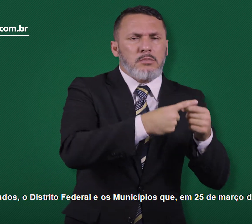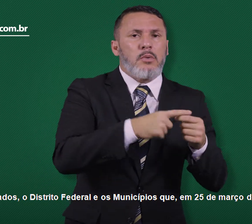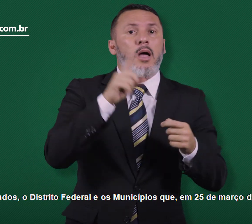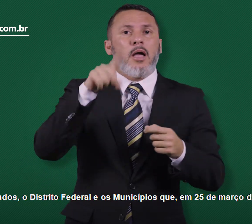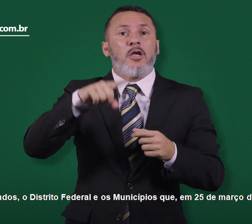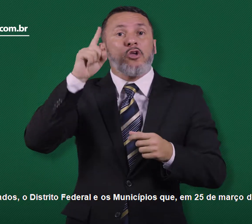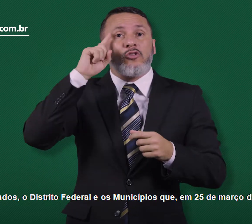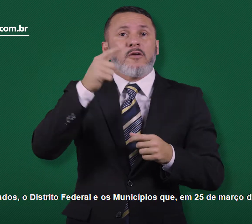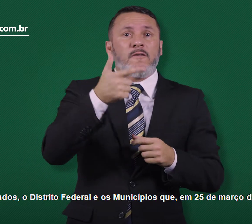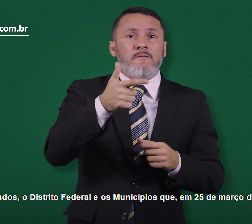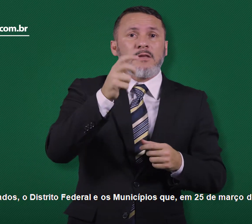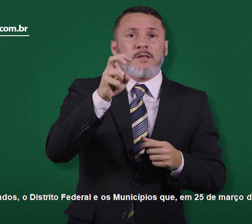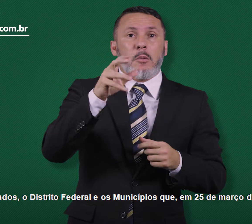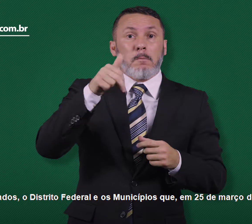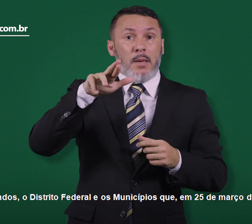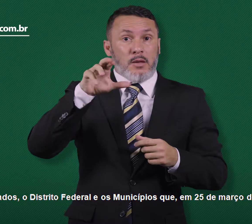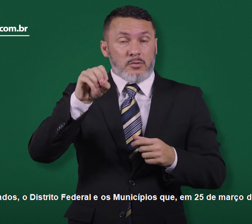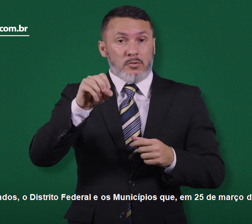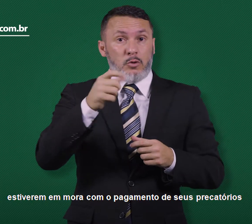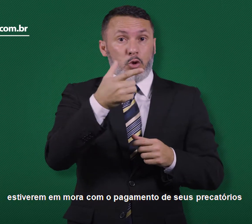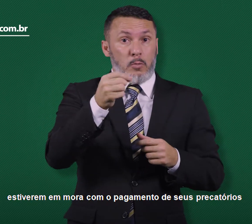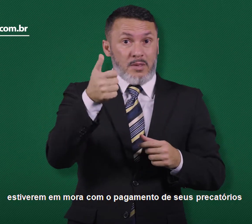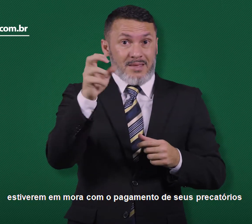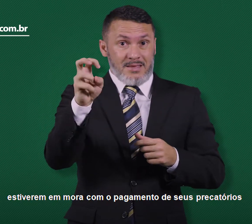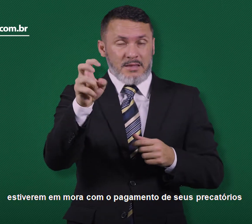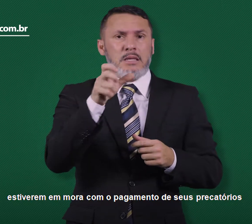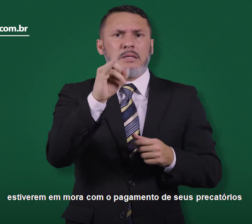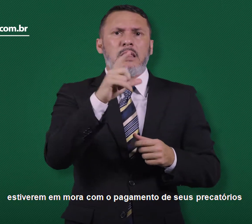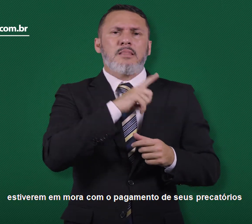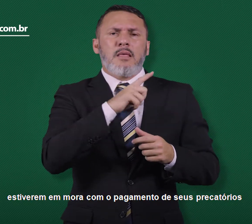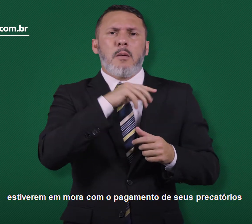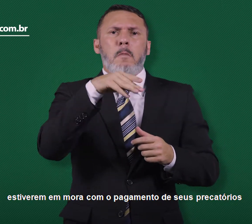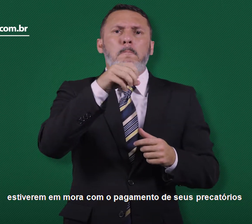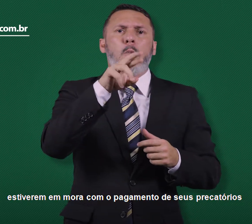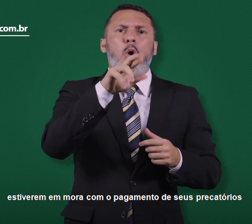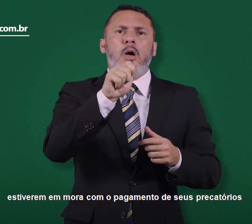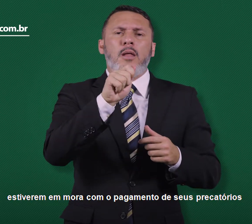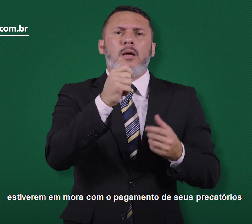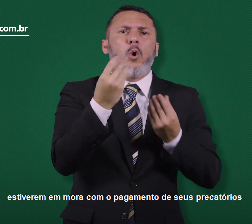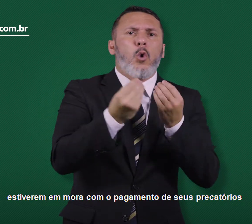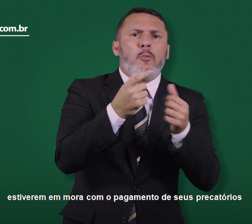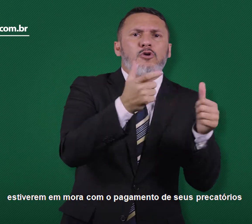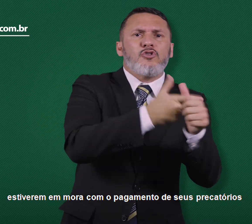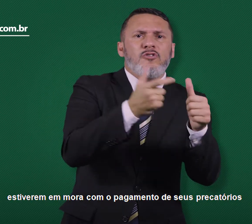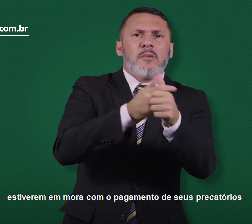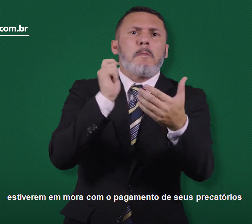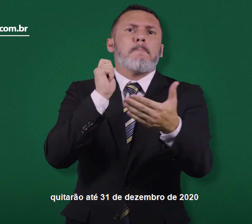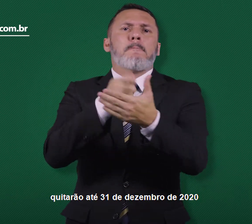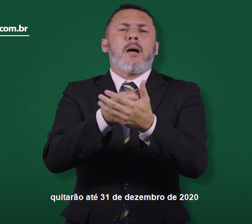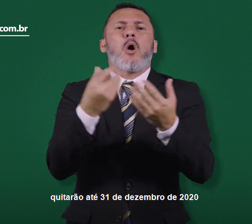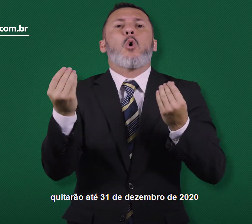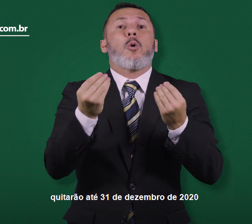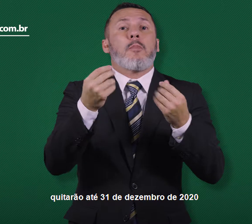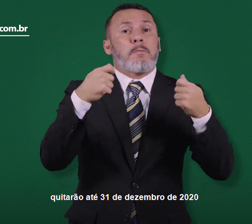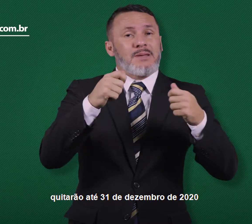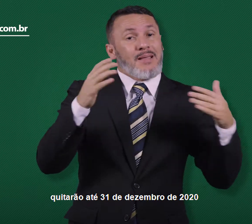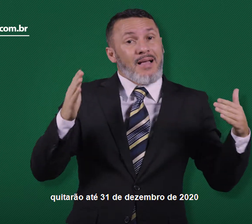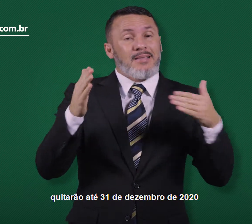que em 25 de março de 2015 estiverem em mora com o pagamento de seus precatórios,